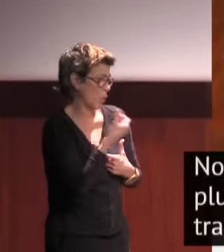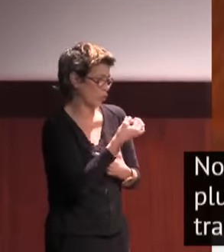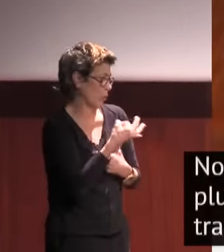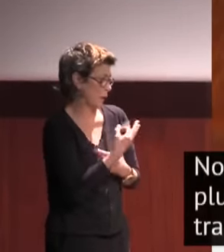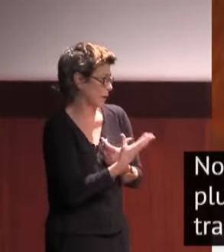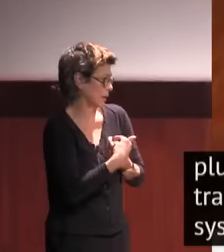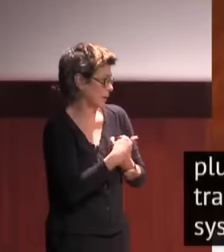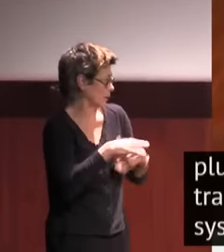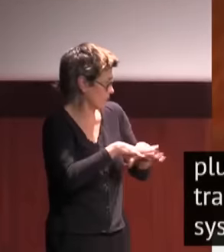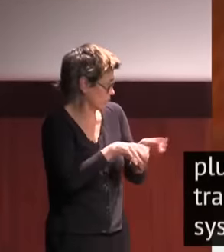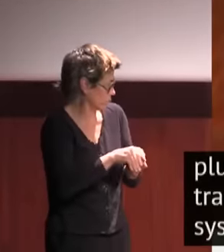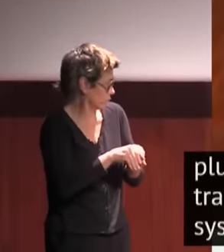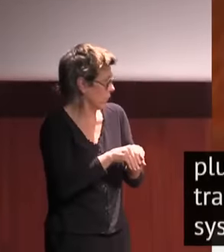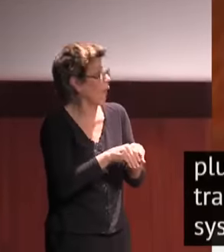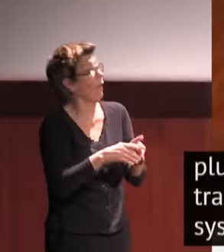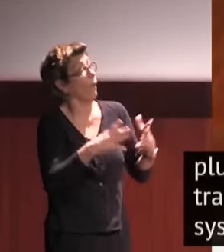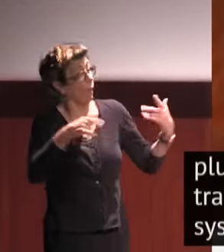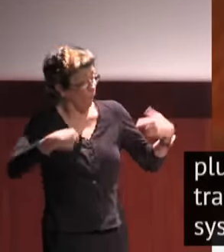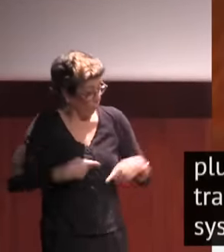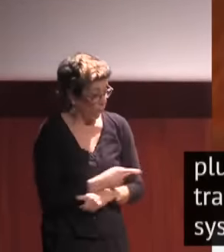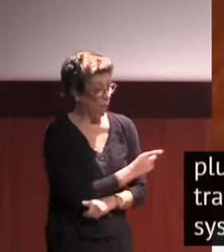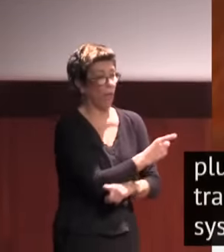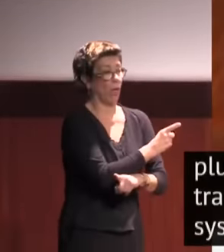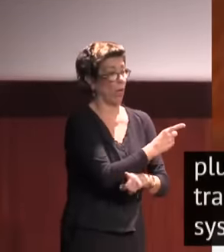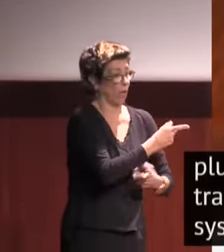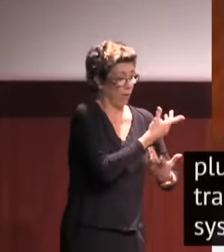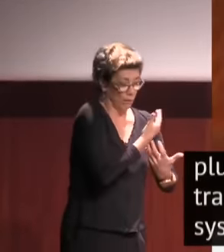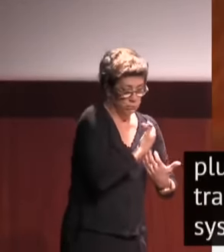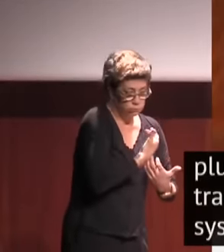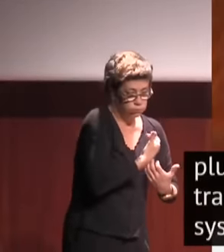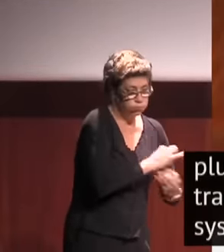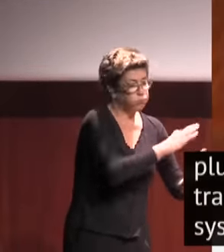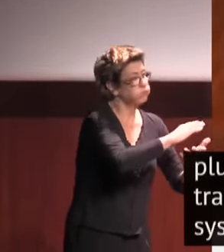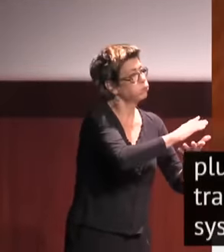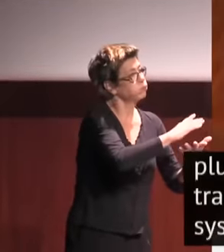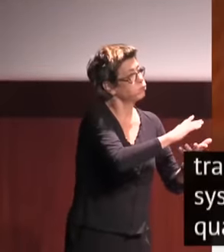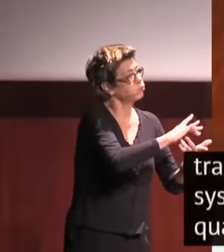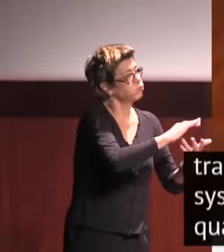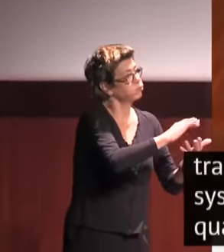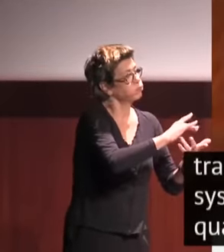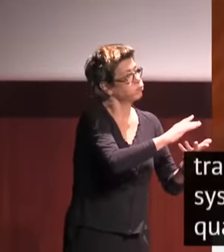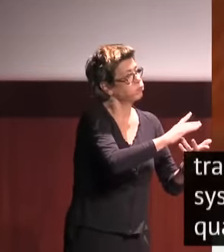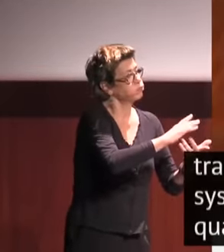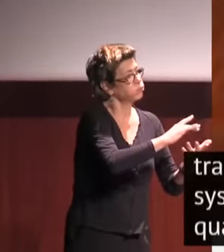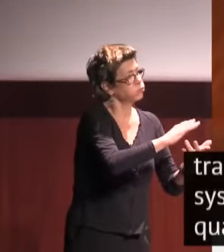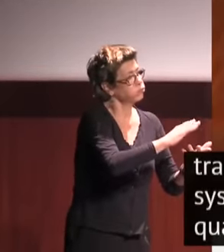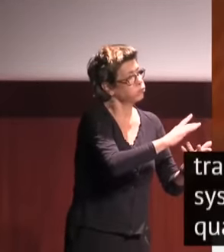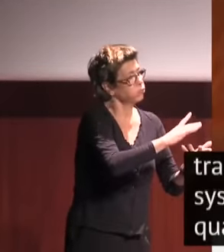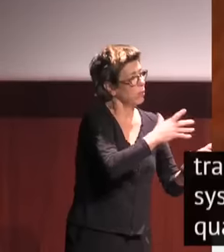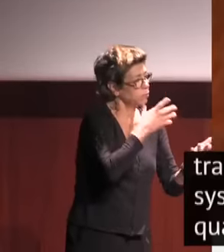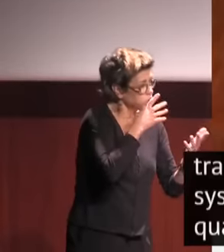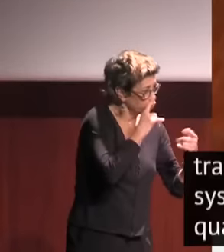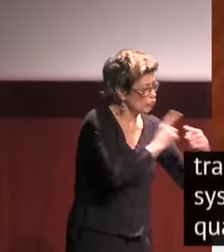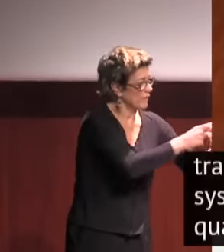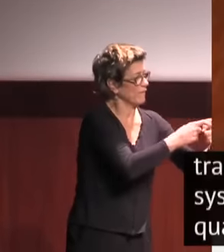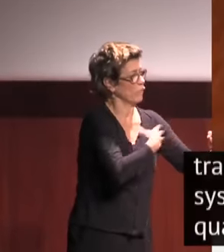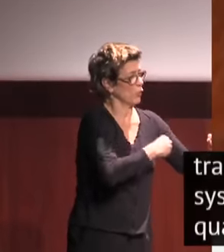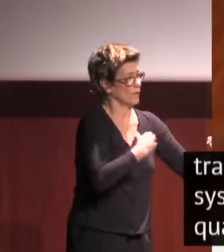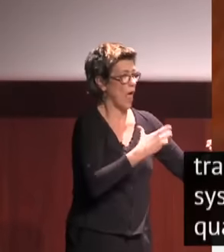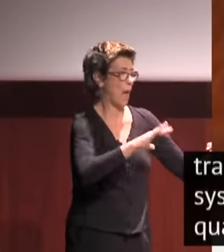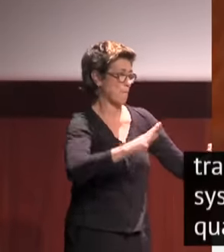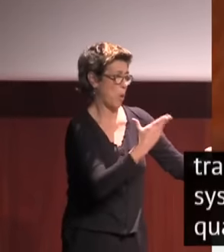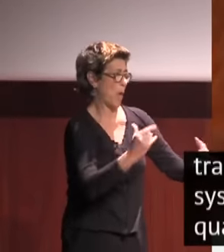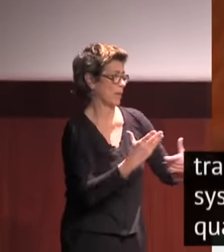Et inversement, quand on traduit vers le français, qui est un poète du français. Et puis, il y a aussi